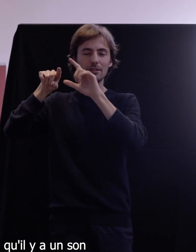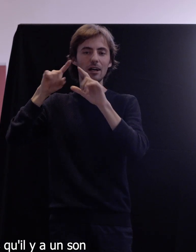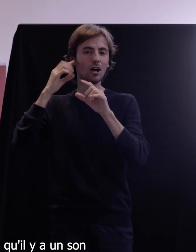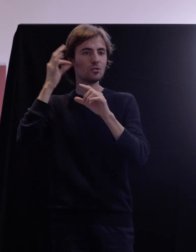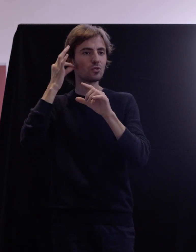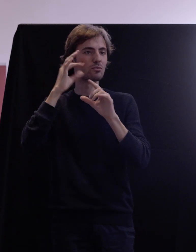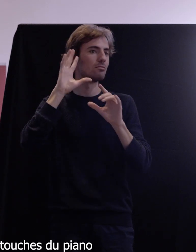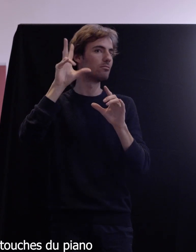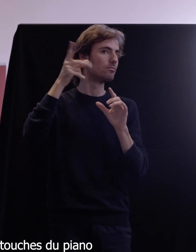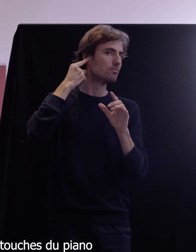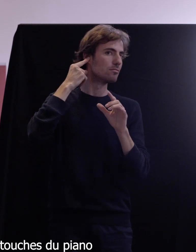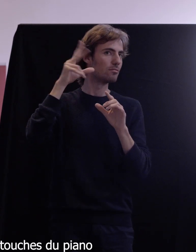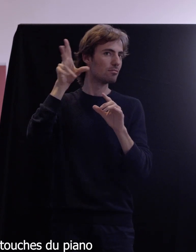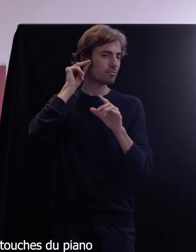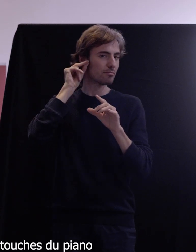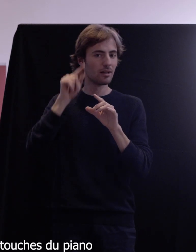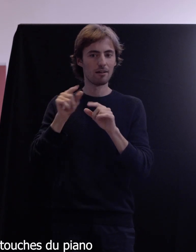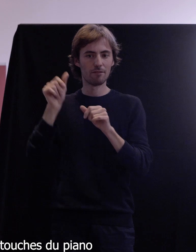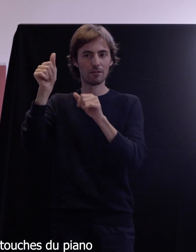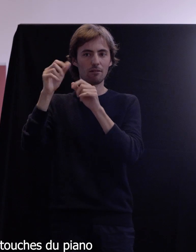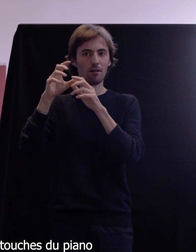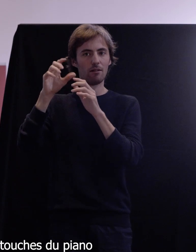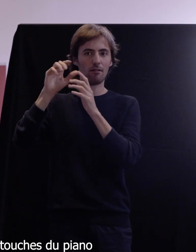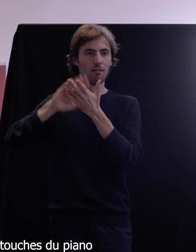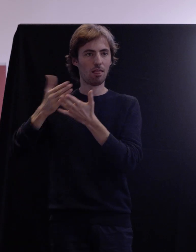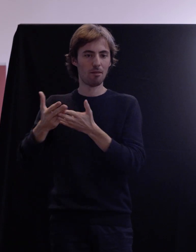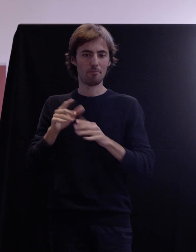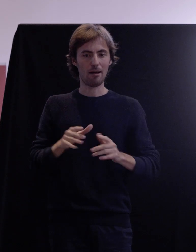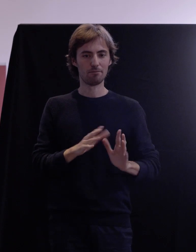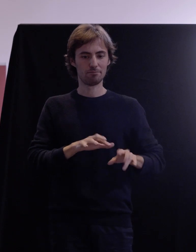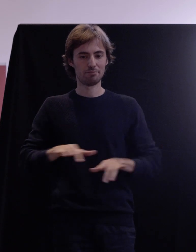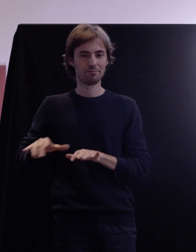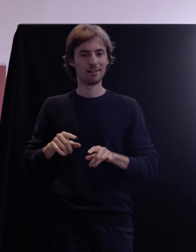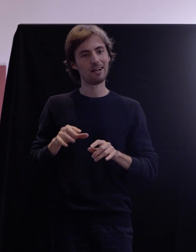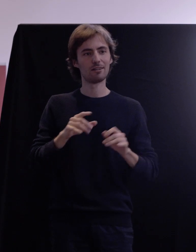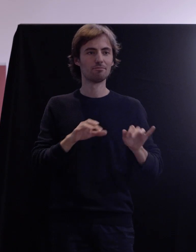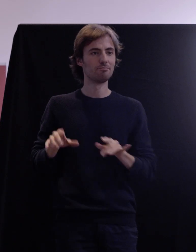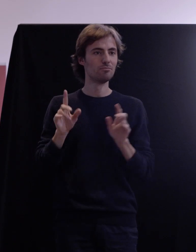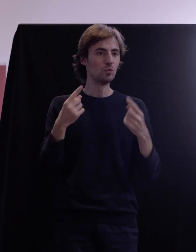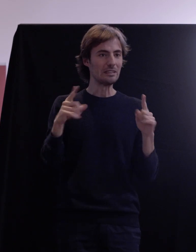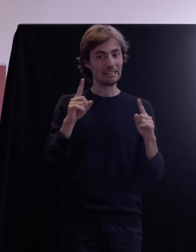il est décodé et ça appuie sur les touches du piano pour composer une mélodie. Et cette mélodie, elle